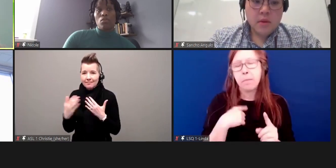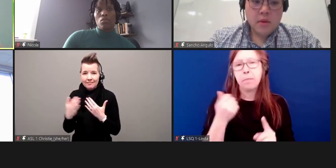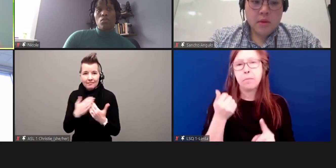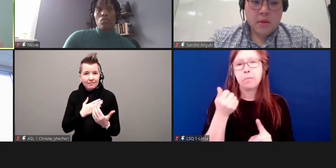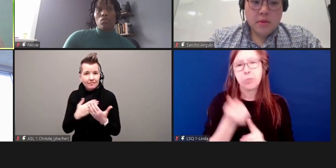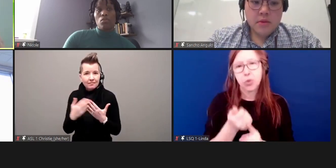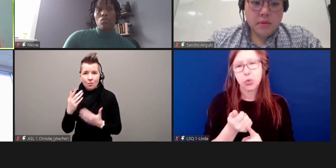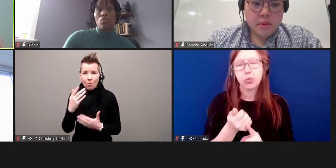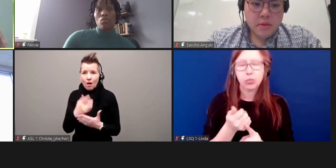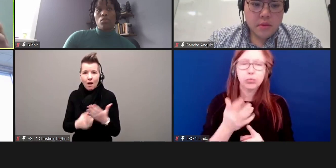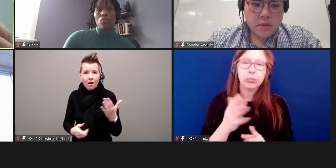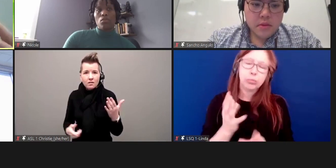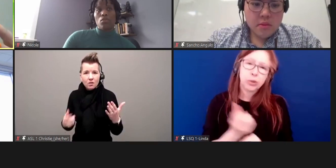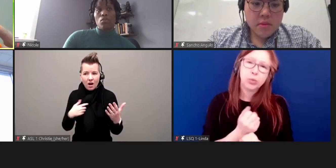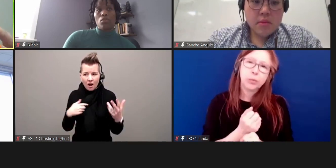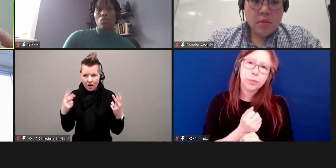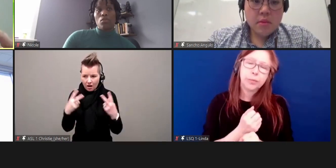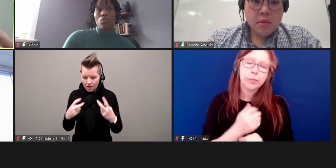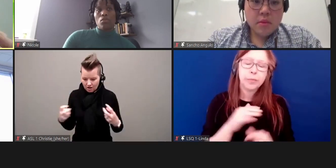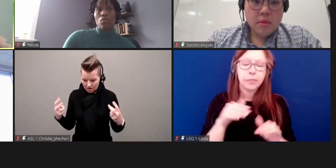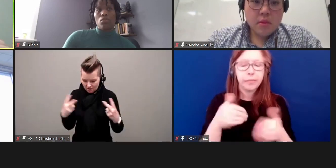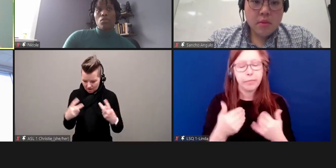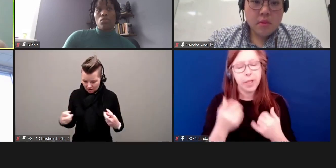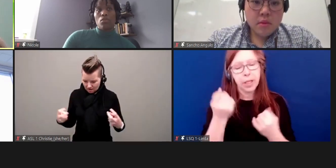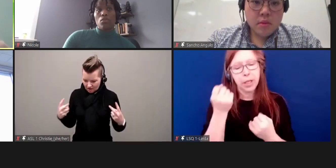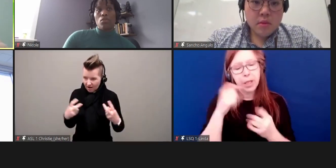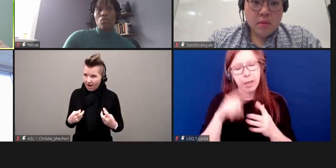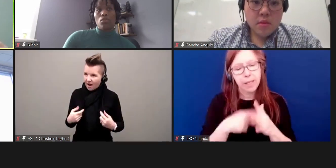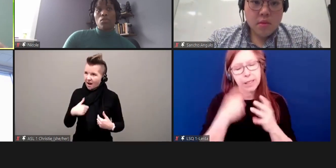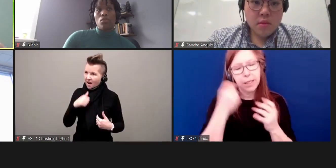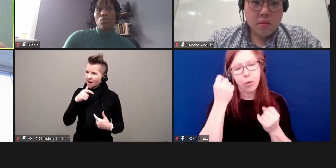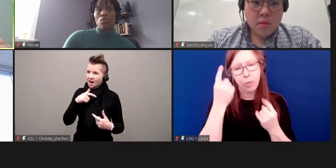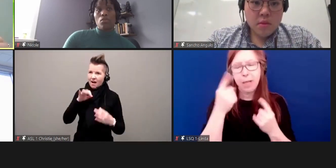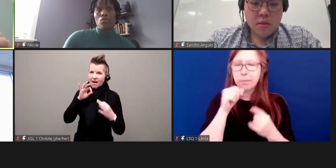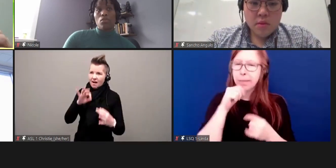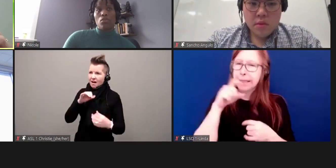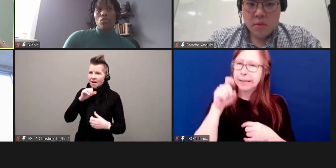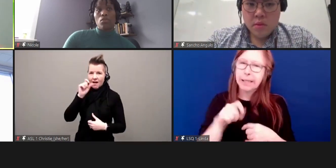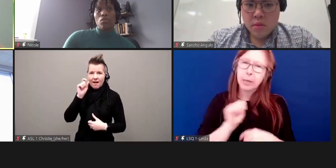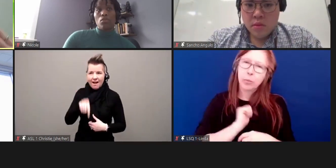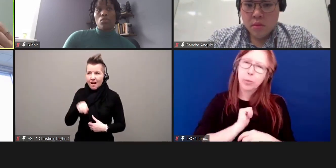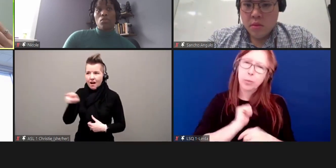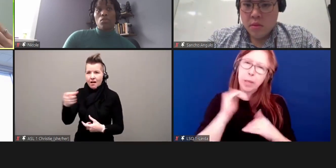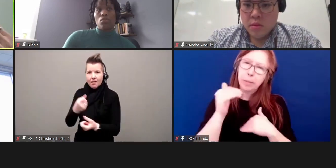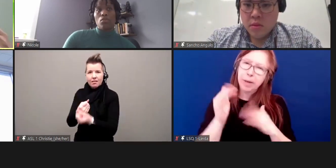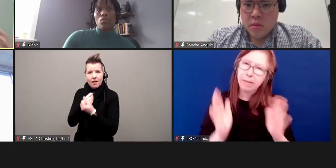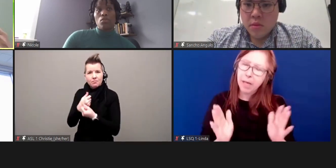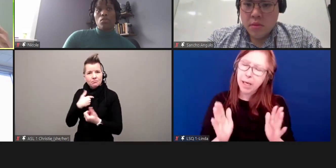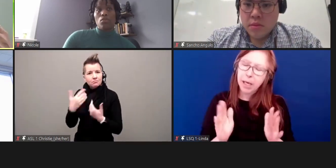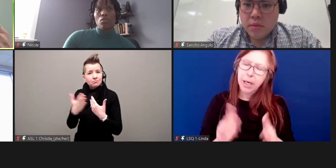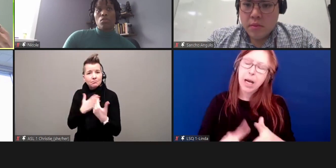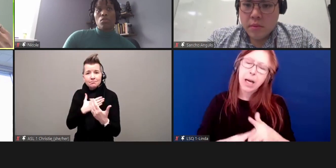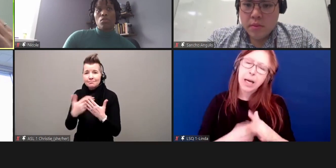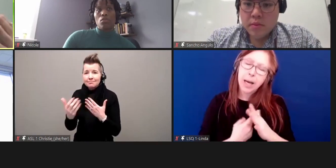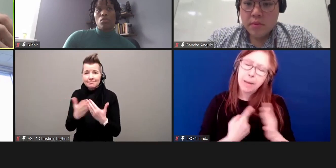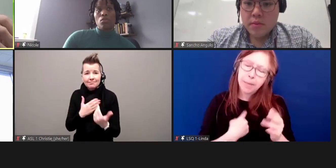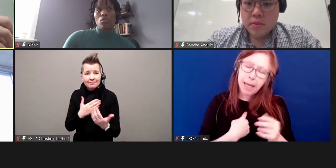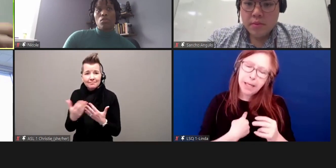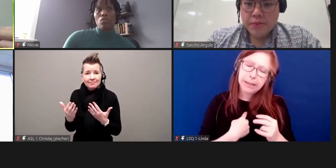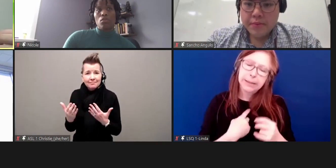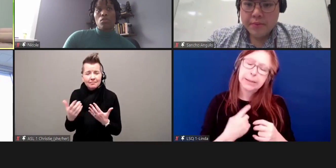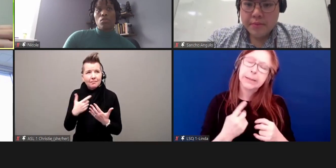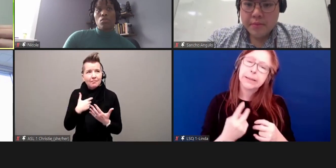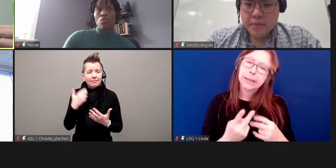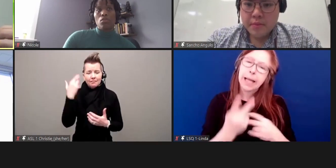là, j'ai commencé à comprendre que je n'avais pas besoin d'être parfait. J'ai commencé la thérapie et j'ai